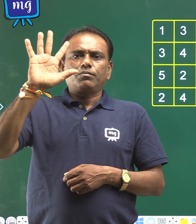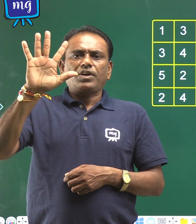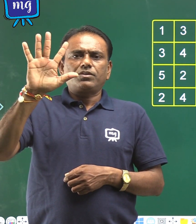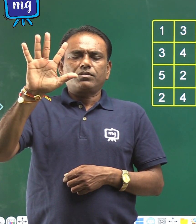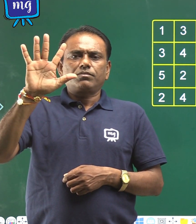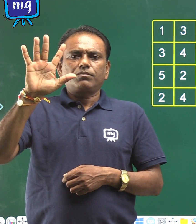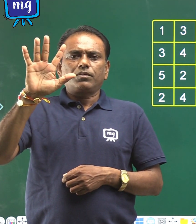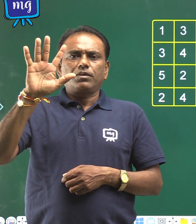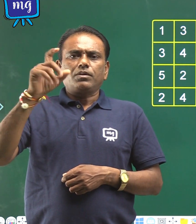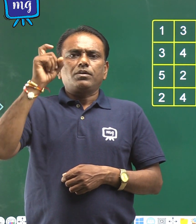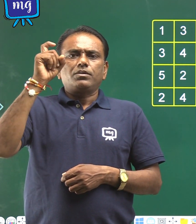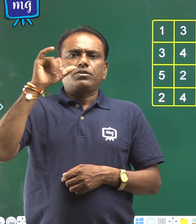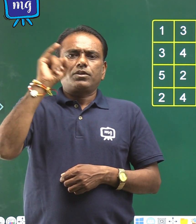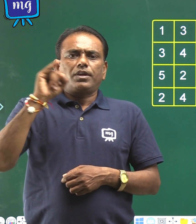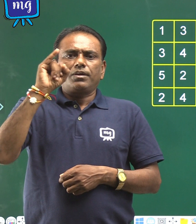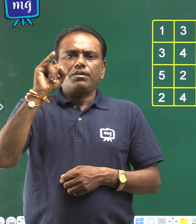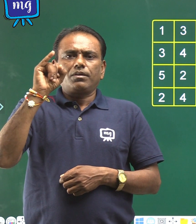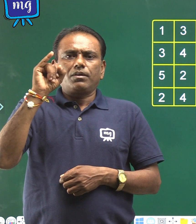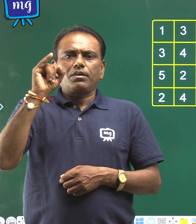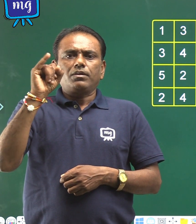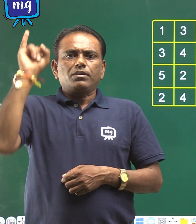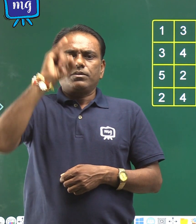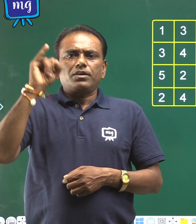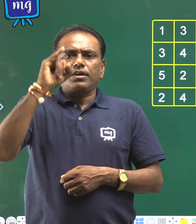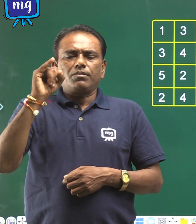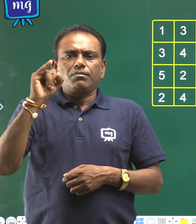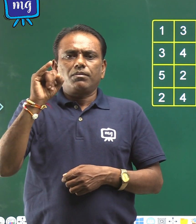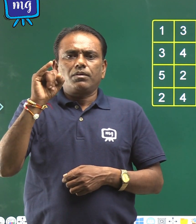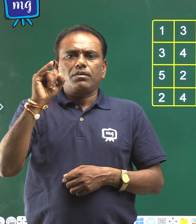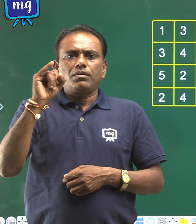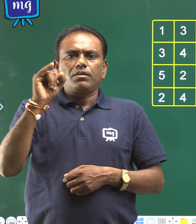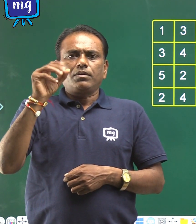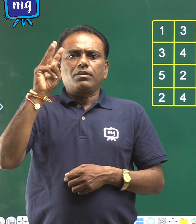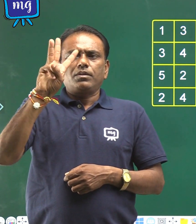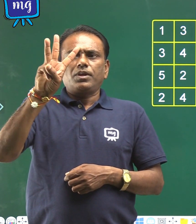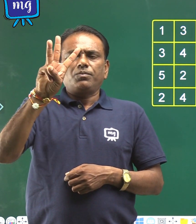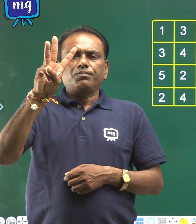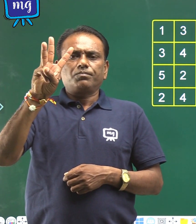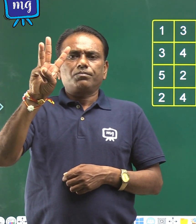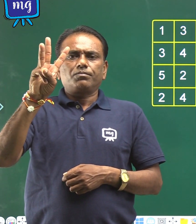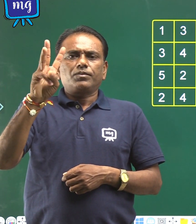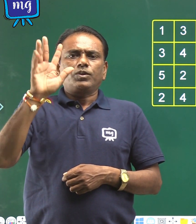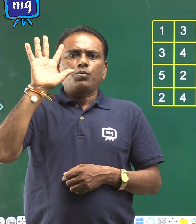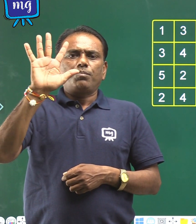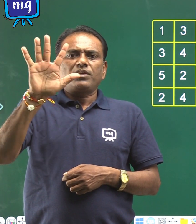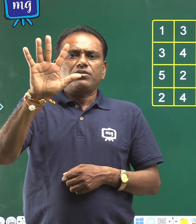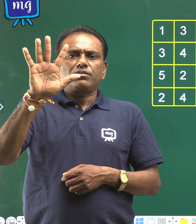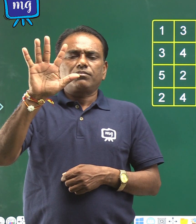5 6 6 3